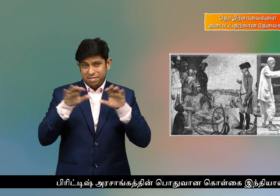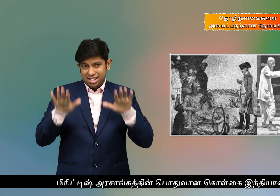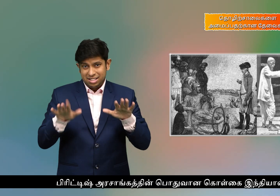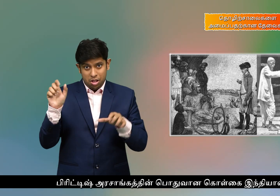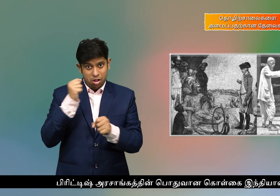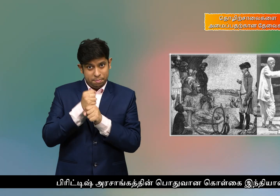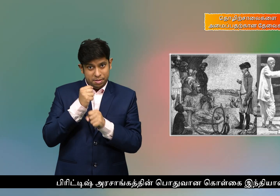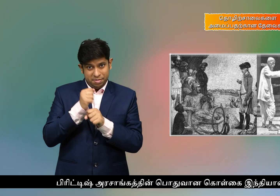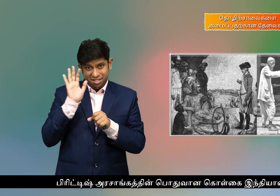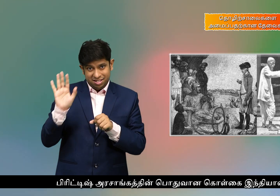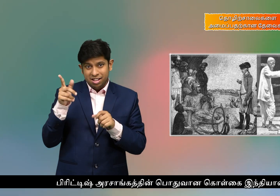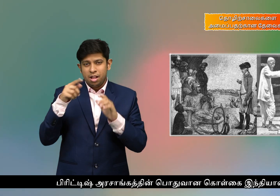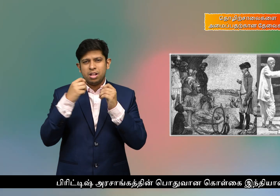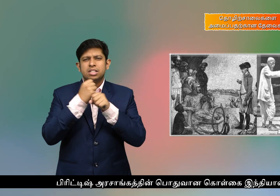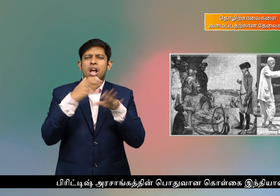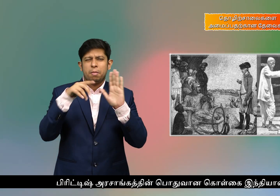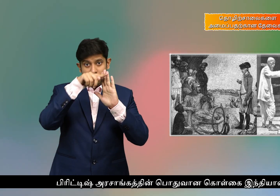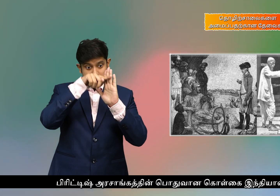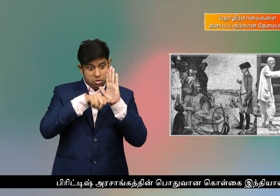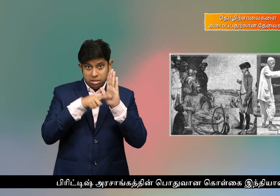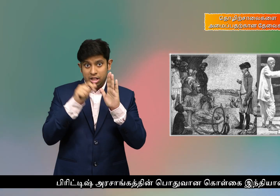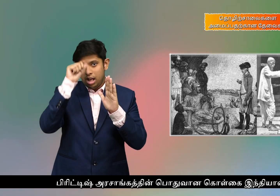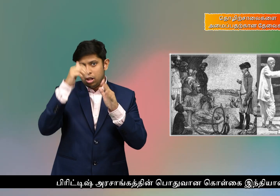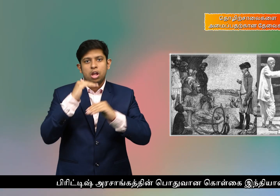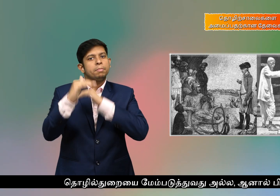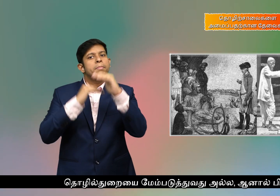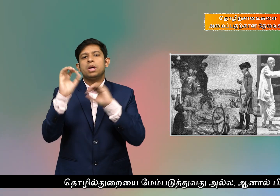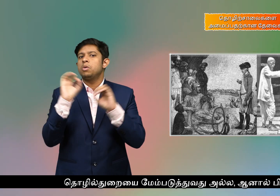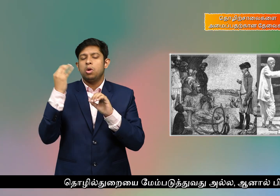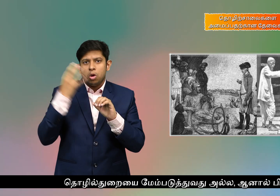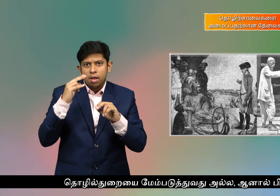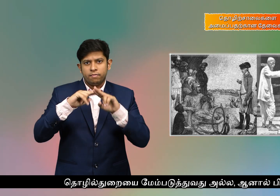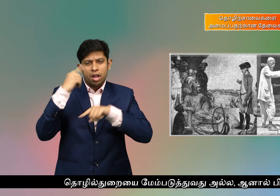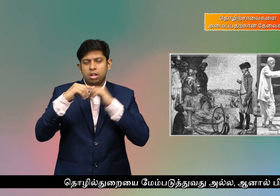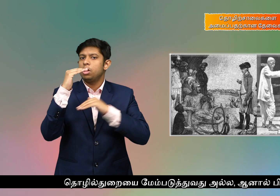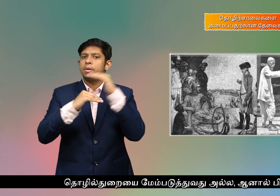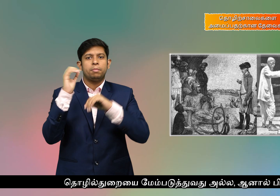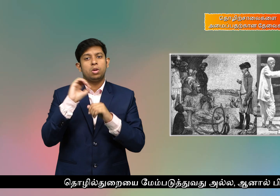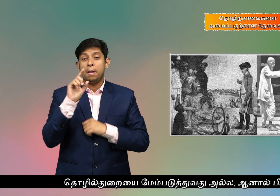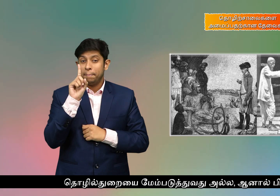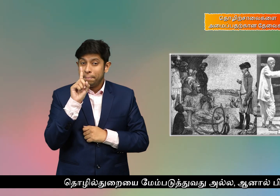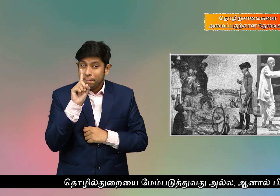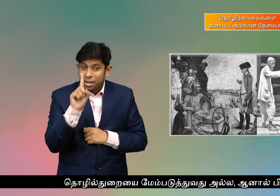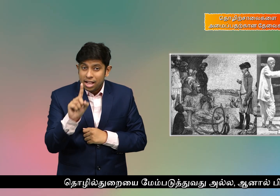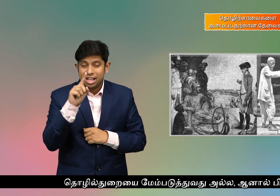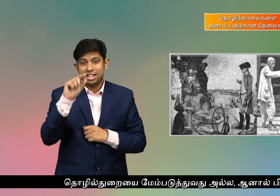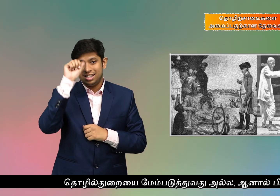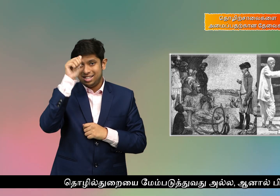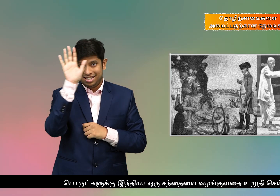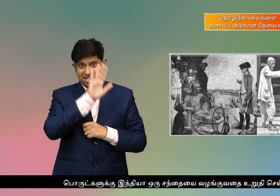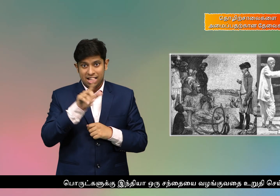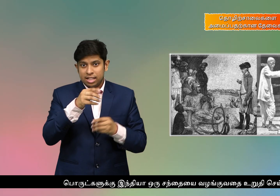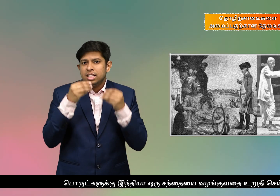பிரிட்டிஷ் அரசாங்கத்தின் பொதுவான கொள்கை இந்தியாவில் நவீன தொழில்துறையை மேம்படுத்துவது அல்ல, ஆனால்